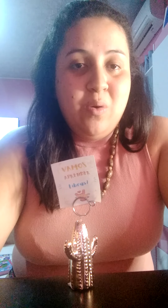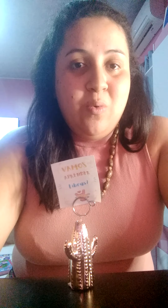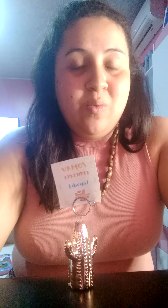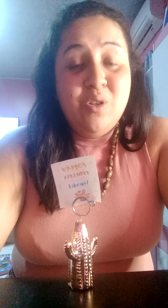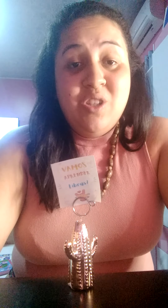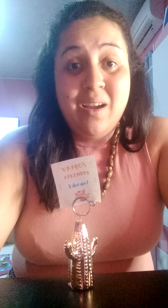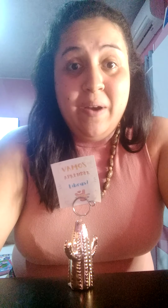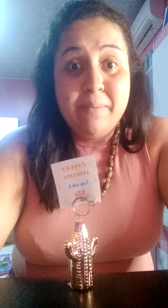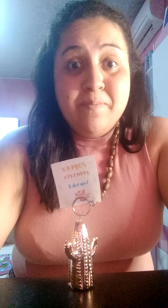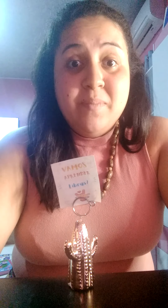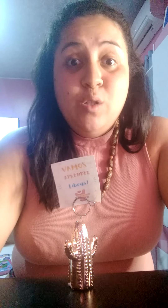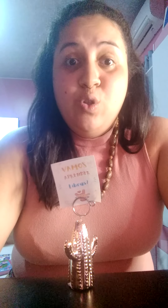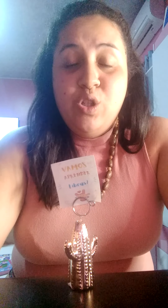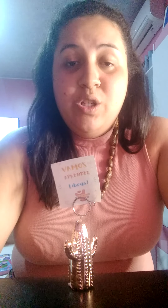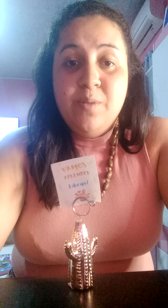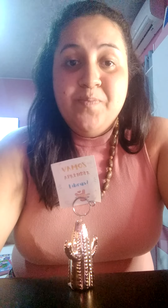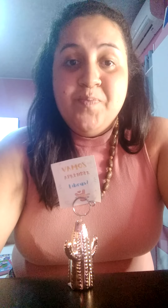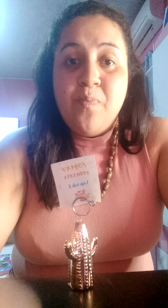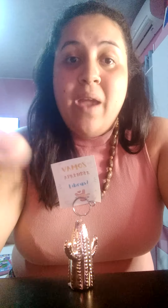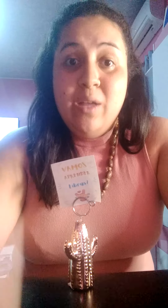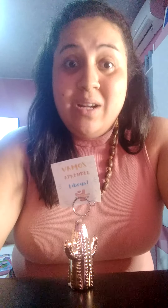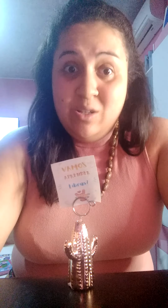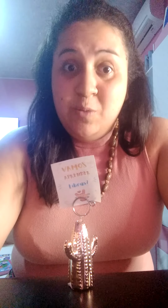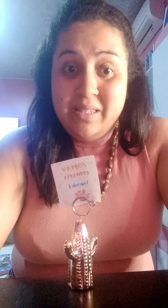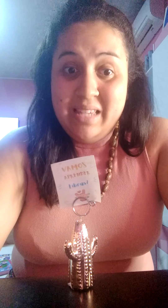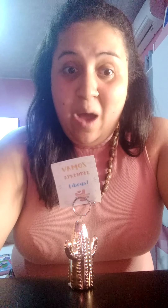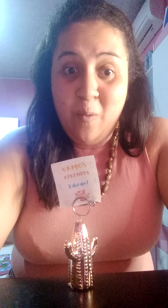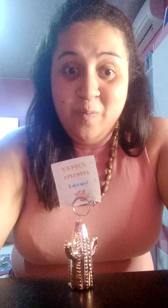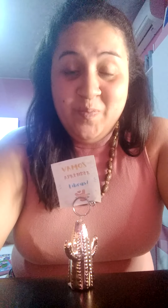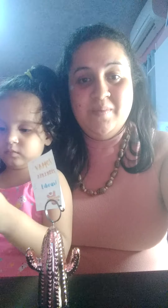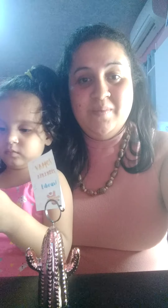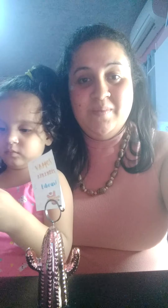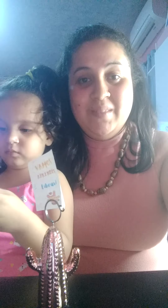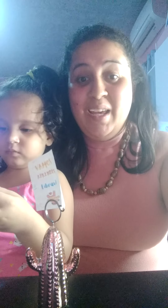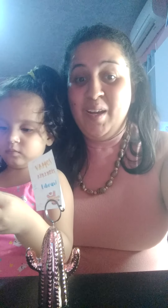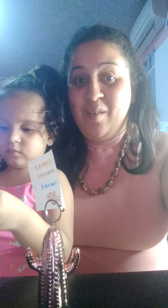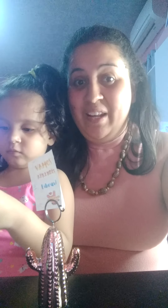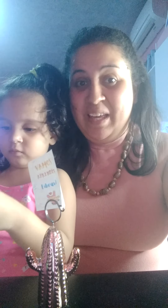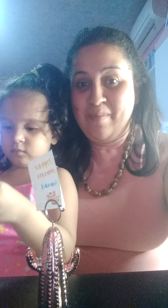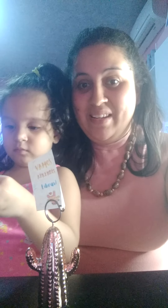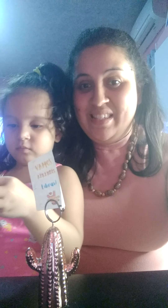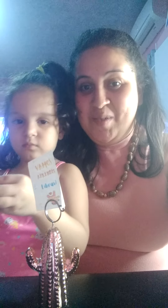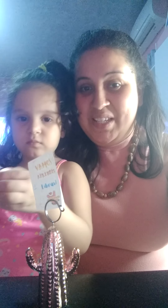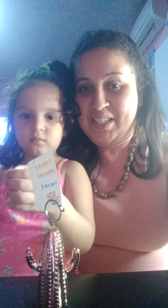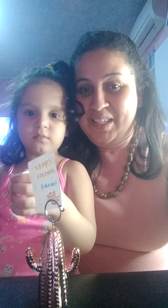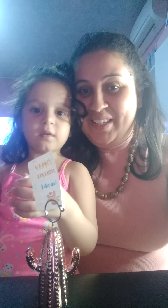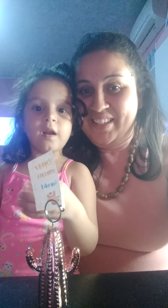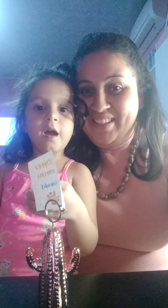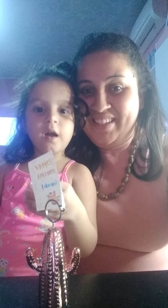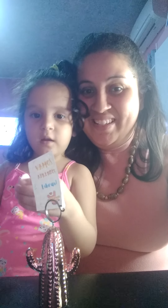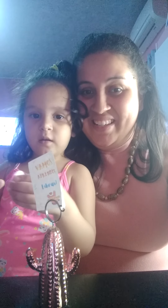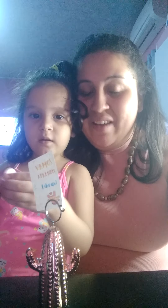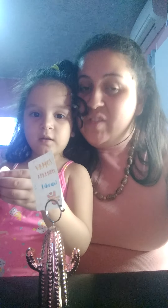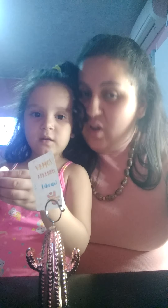meu Instagram de educação especial. Olha quem apareceu aqui. Você gosta